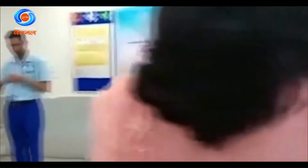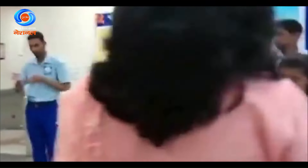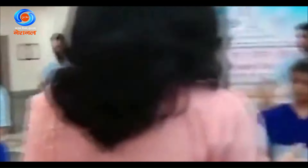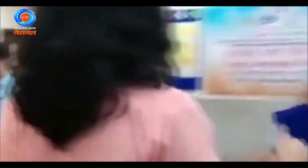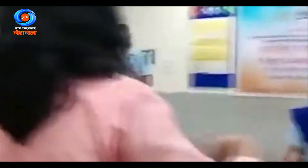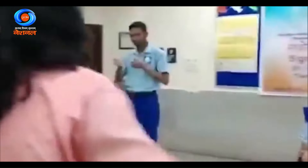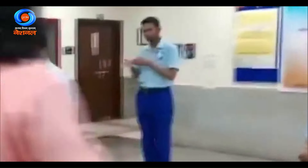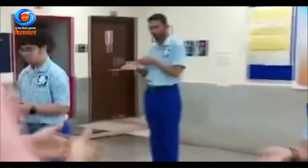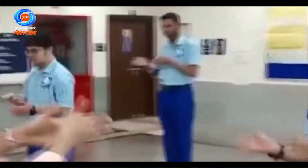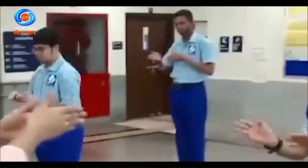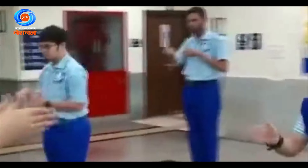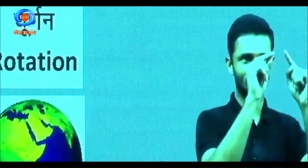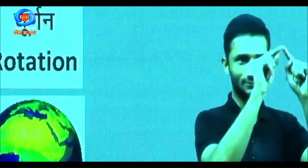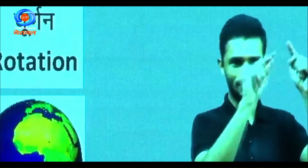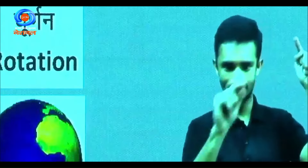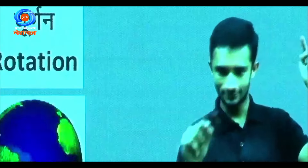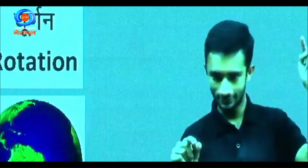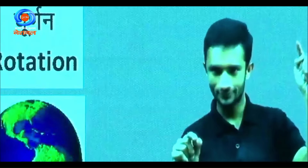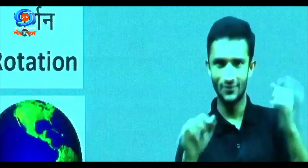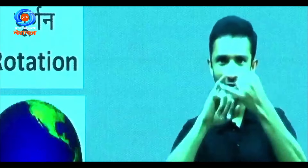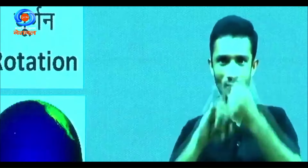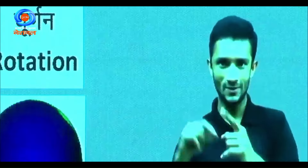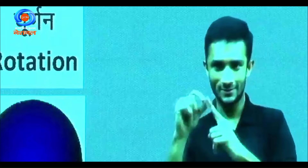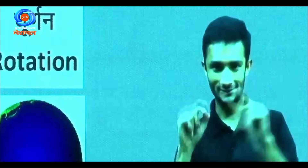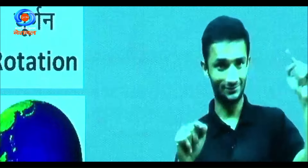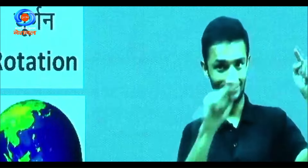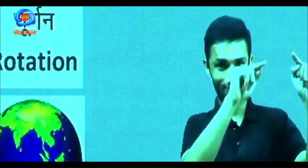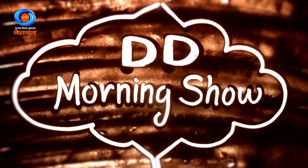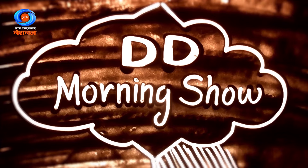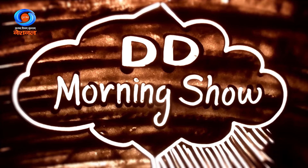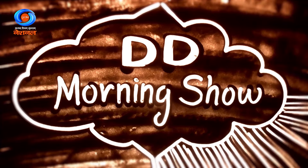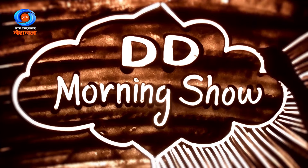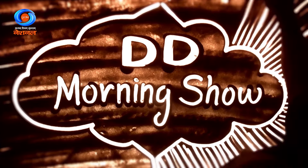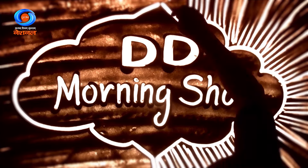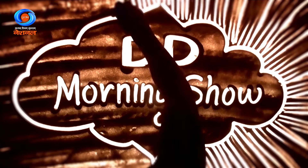रखिए, इशारे शब्दों से ज्यादा बोलते हैं।